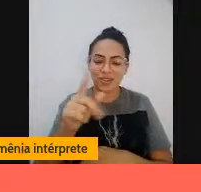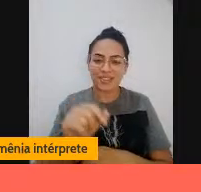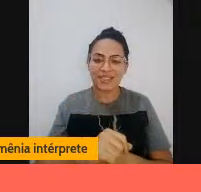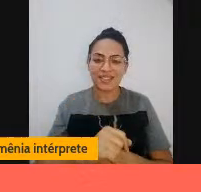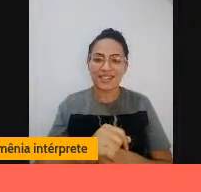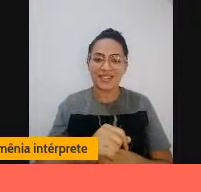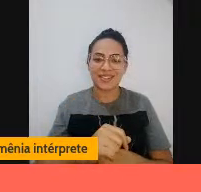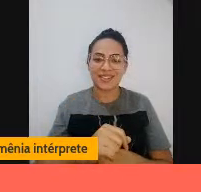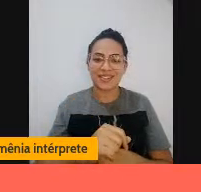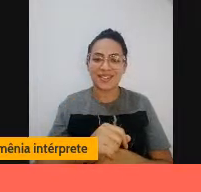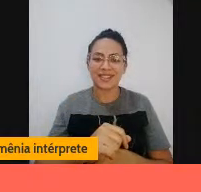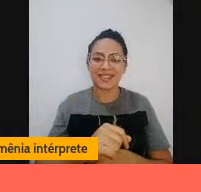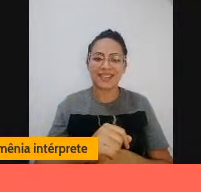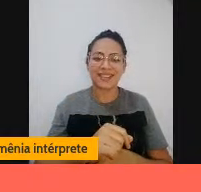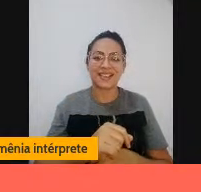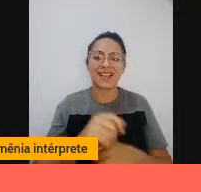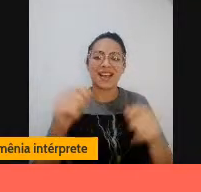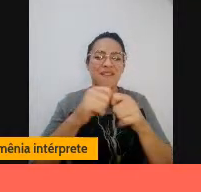porque ele faz de tudo.